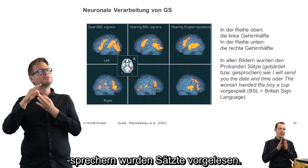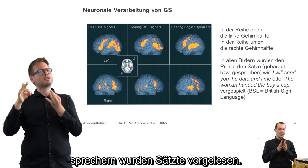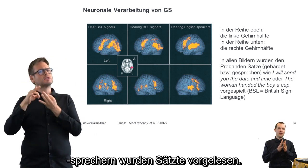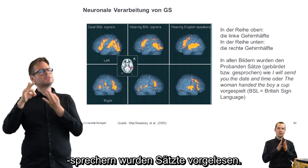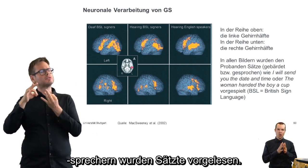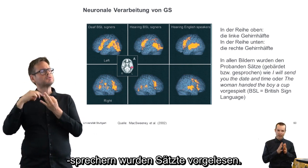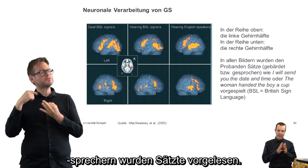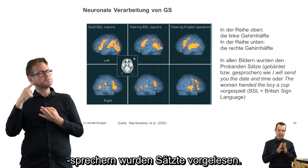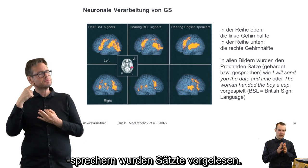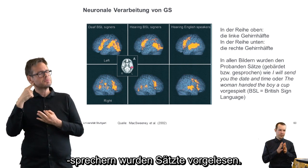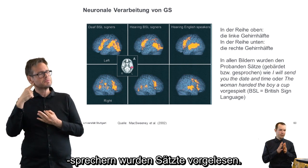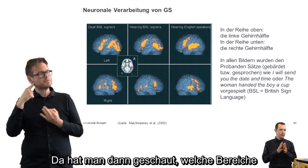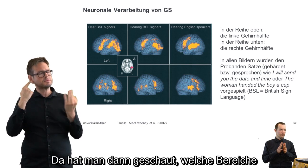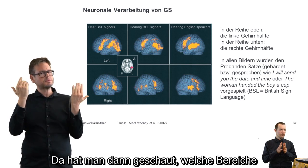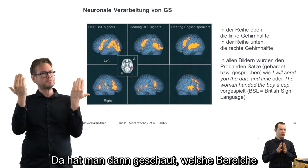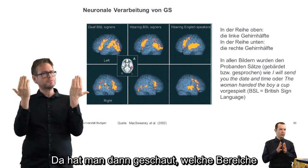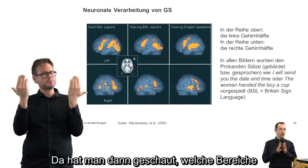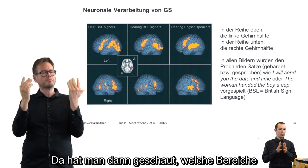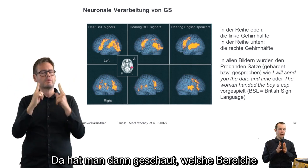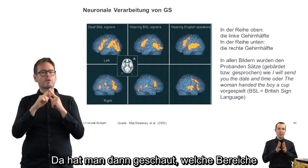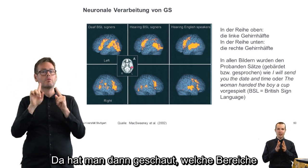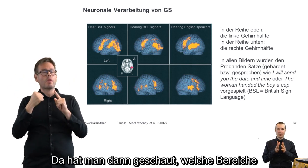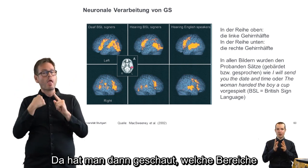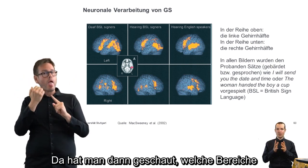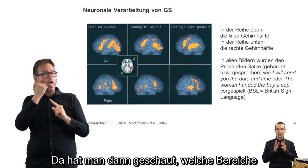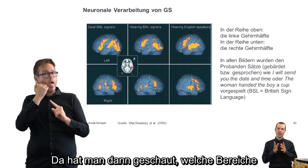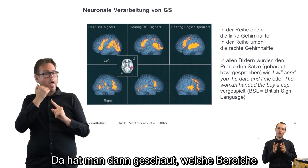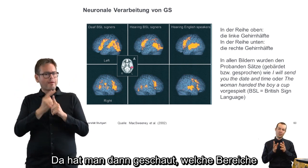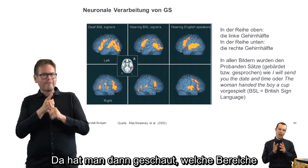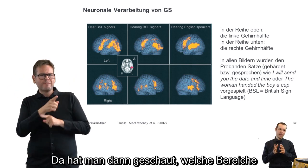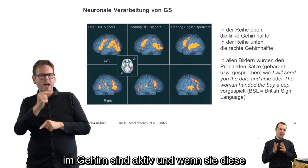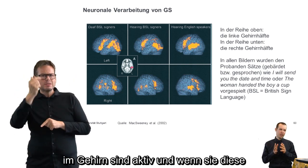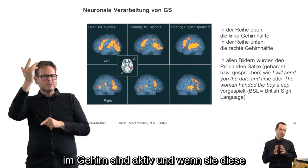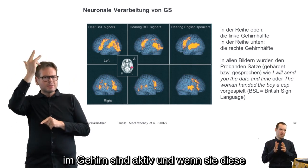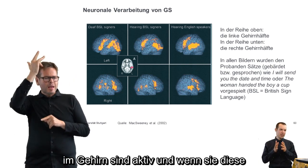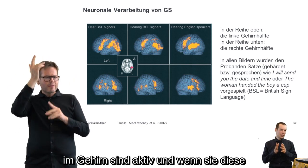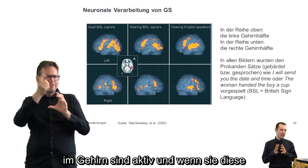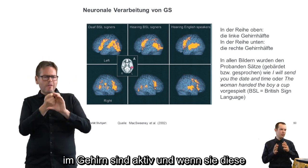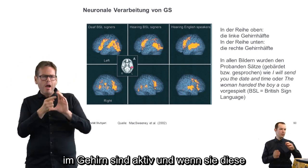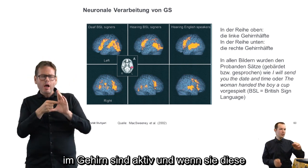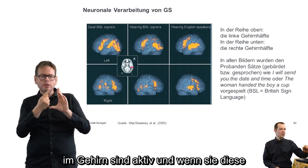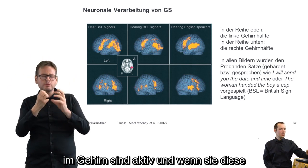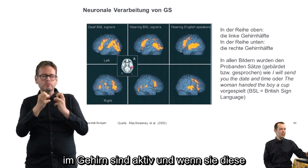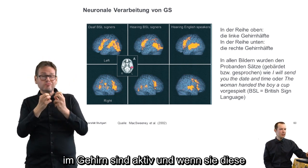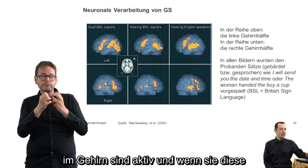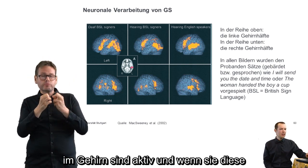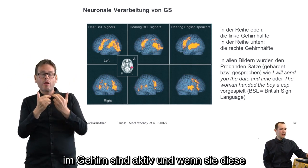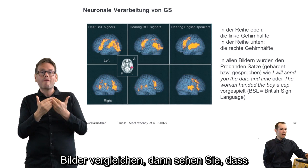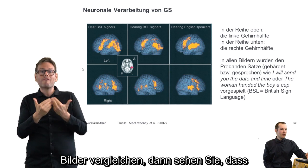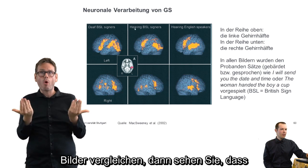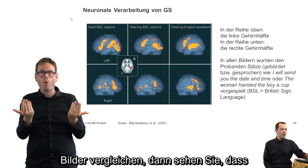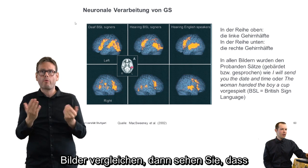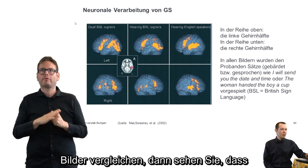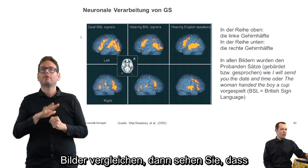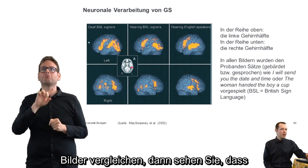Sätze vorgelesen. dann hat man eben geschaut welche Bereiche im Gehirn sind aktiv und wenn Sie diese